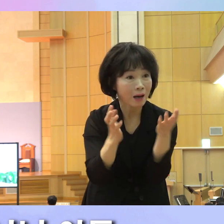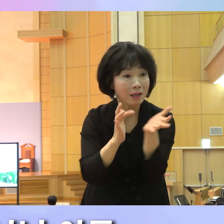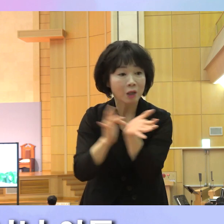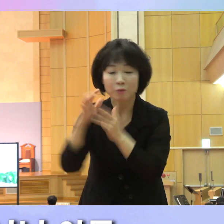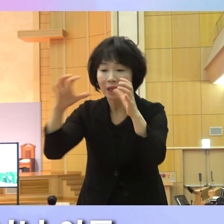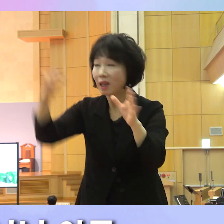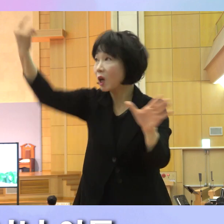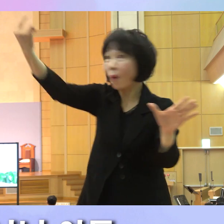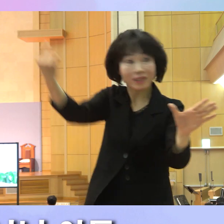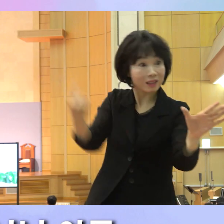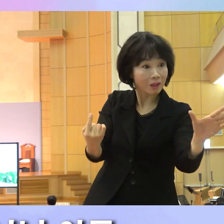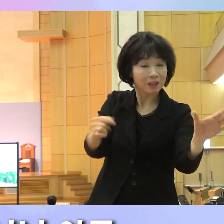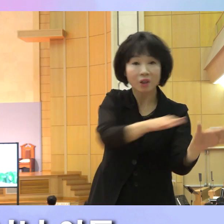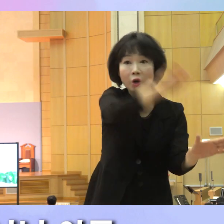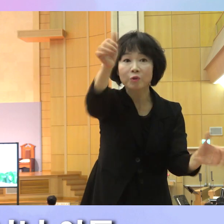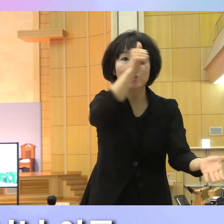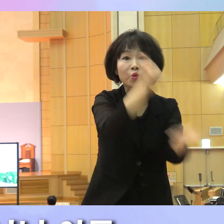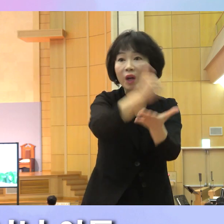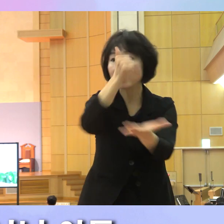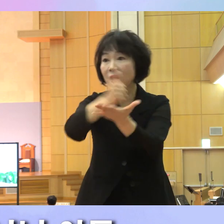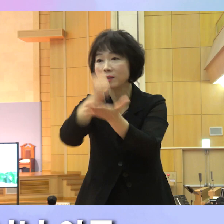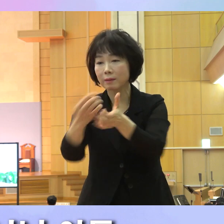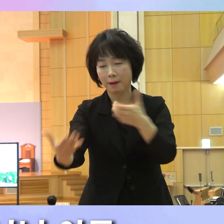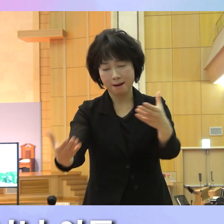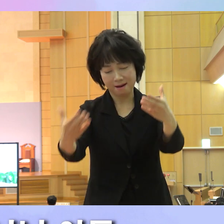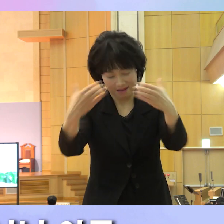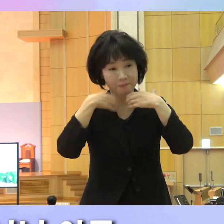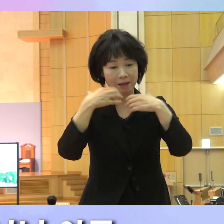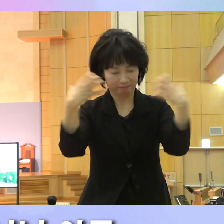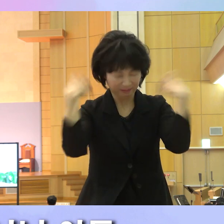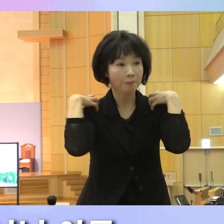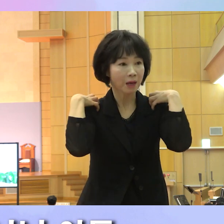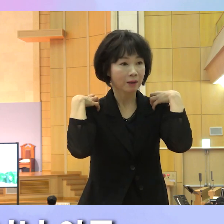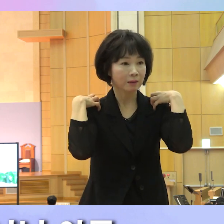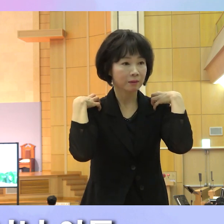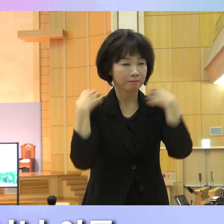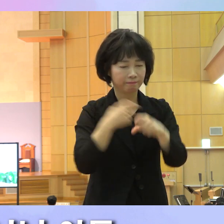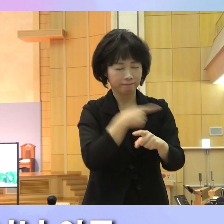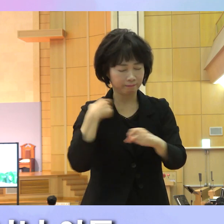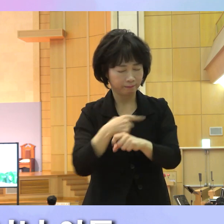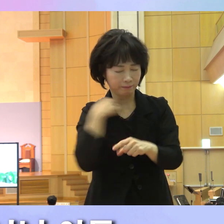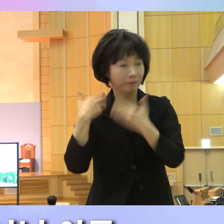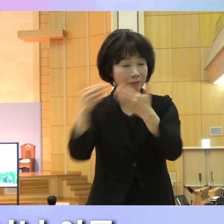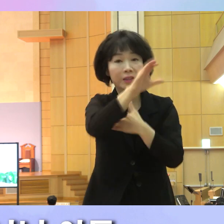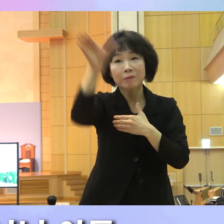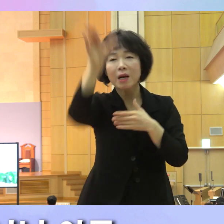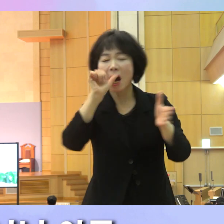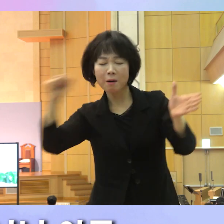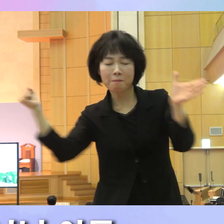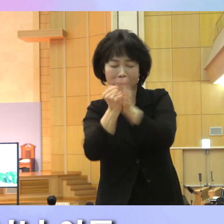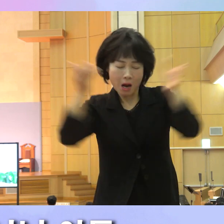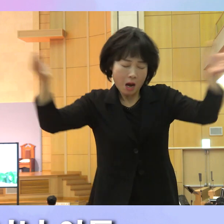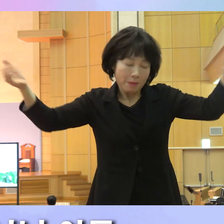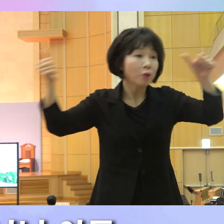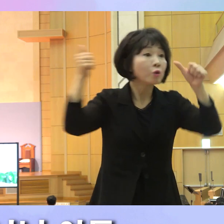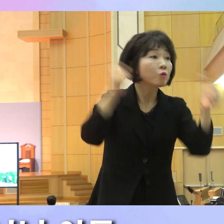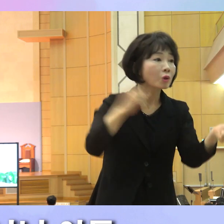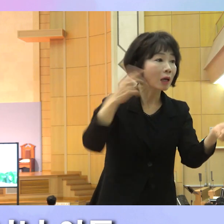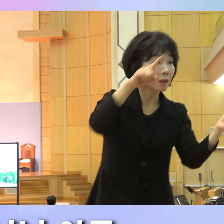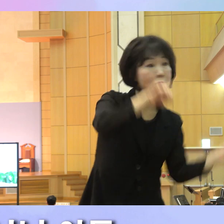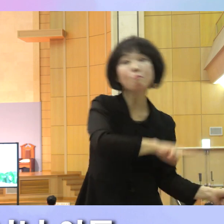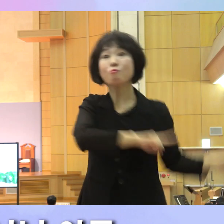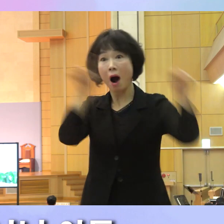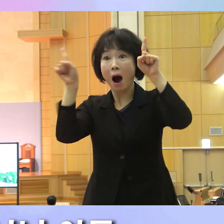땅에 보내셔서 우리 죄를 위해서 십자가에서 죄 삭은 사망, 죽으셨다가 살아나게